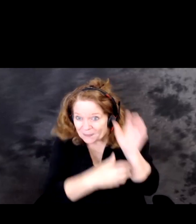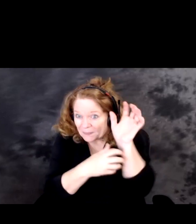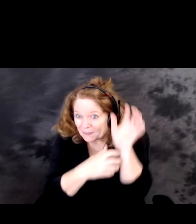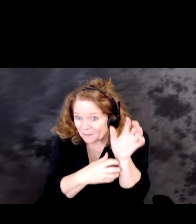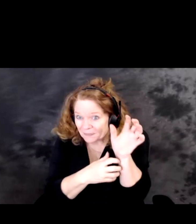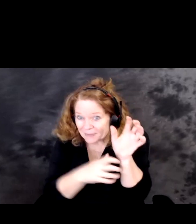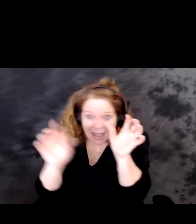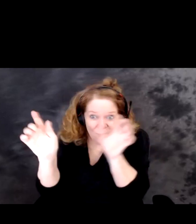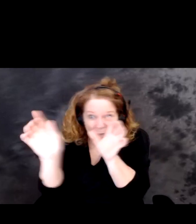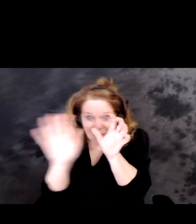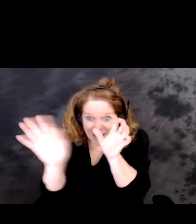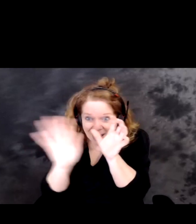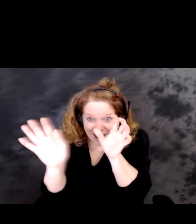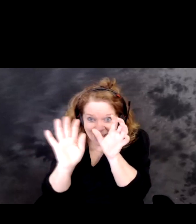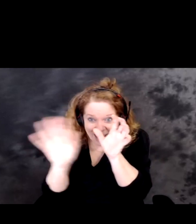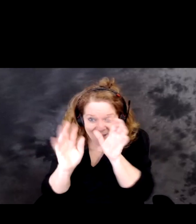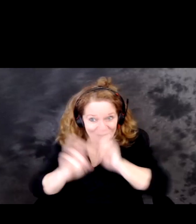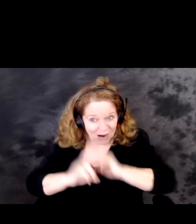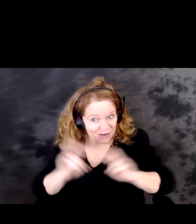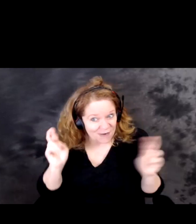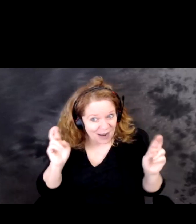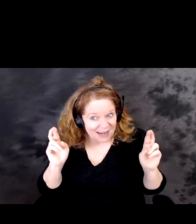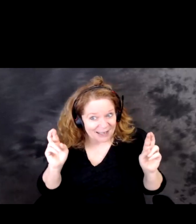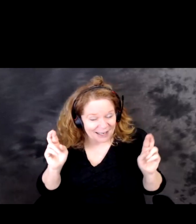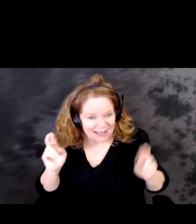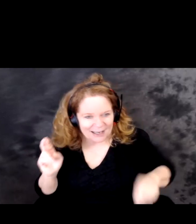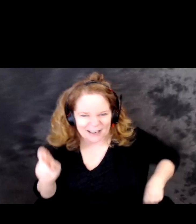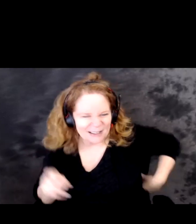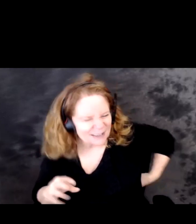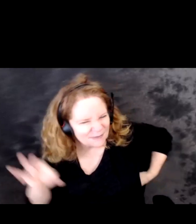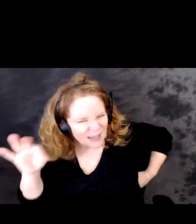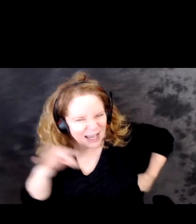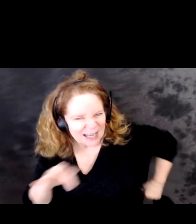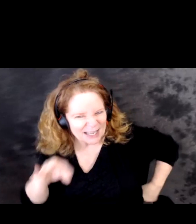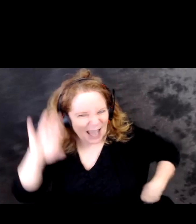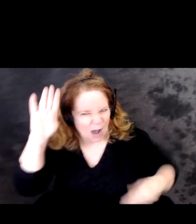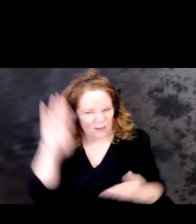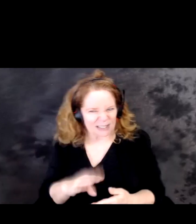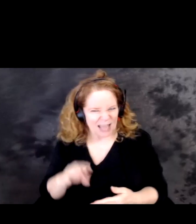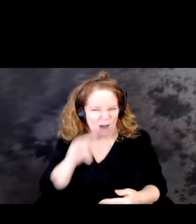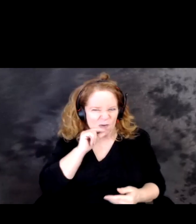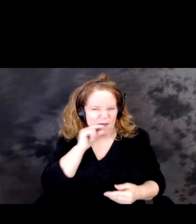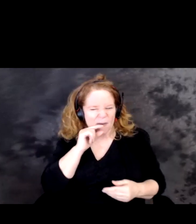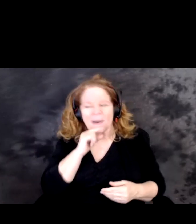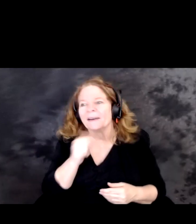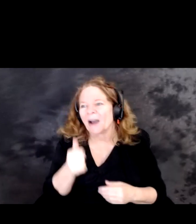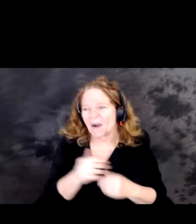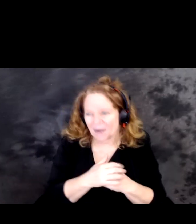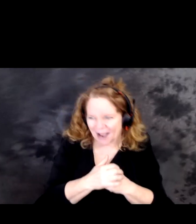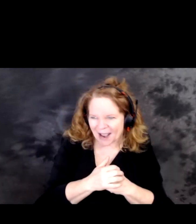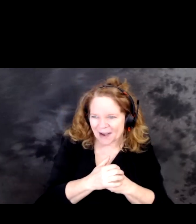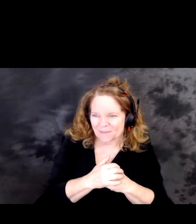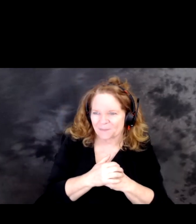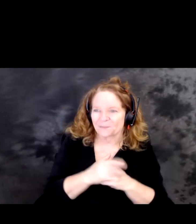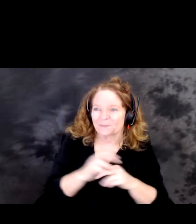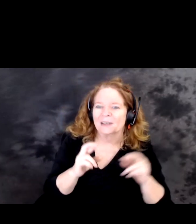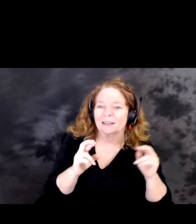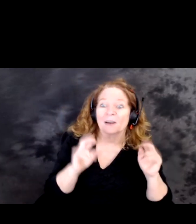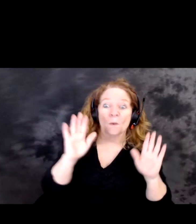¿Listos para saludar? Con un gran saludo. Ahí vamos. Cuenta, por favor, para nosotros,